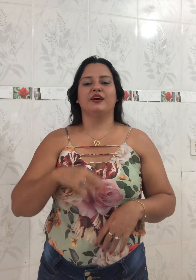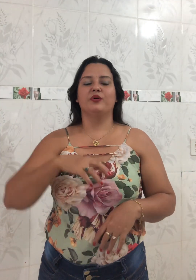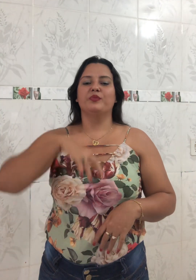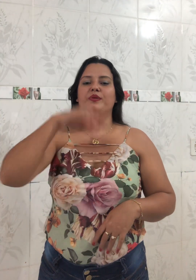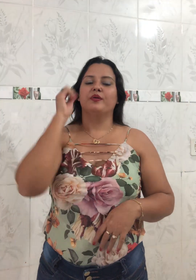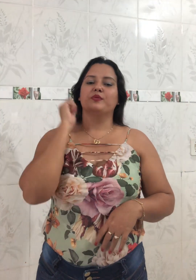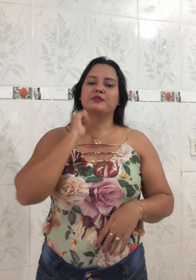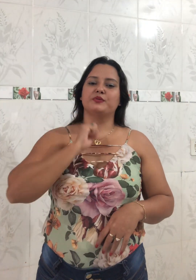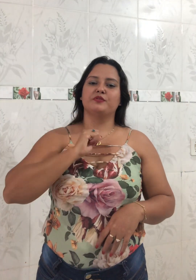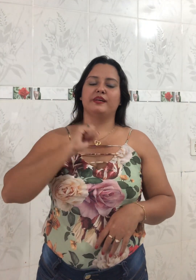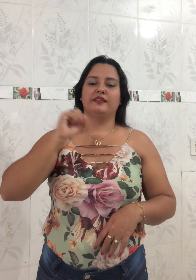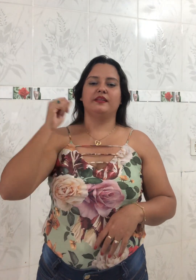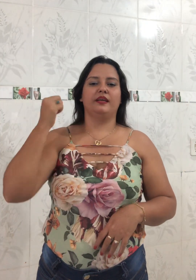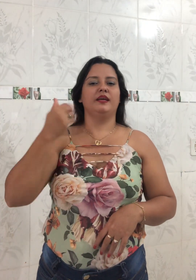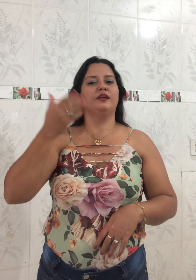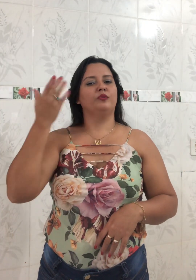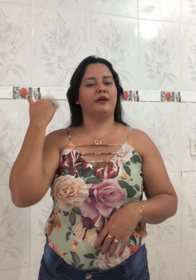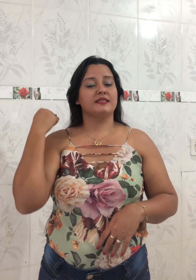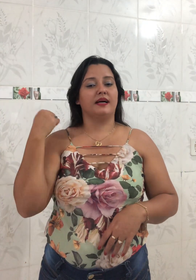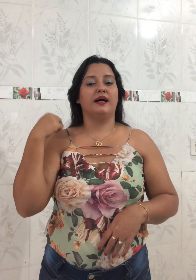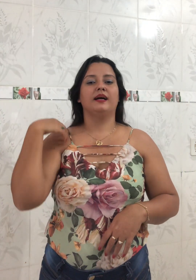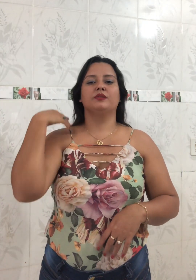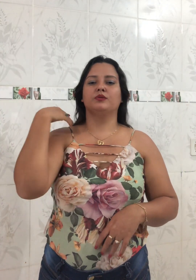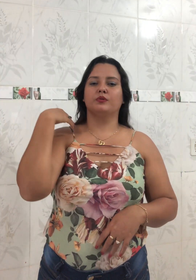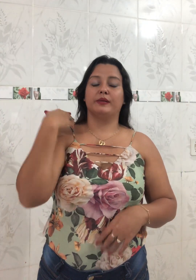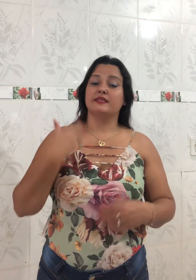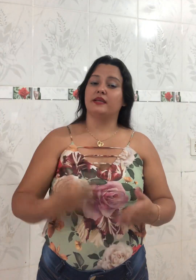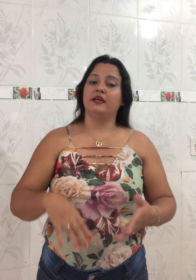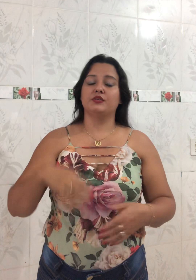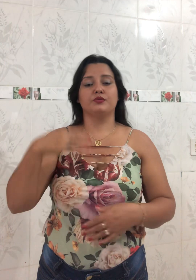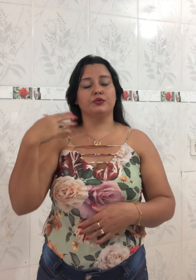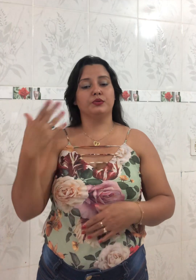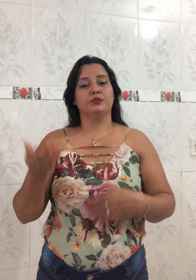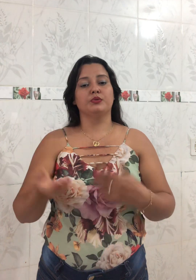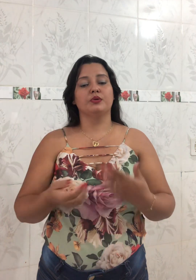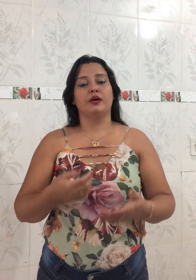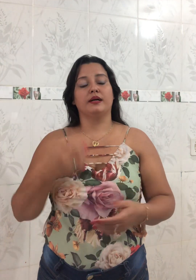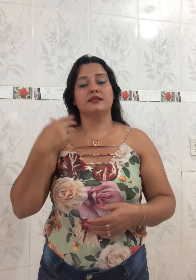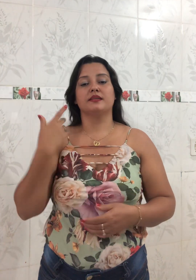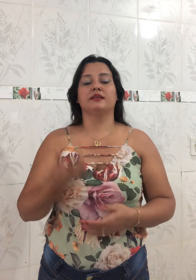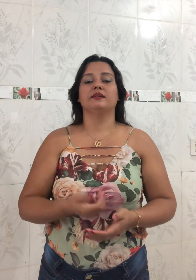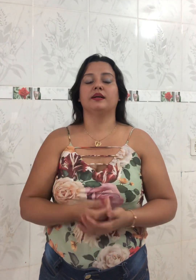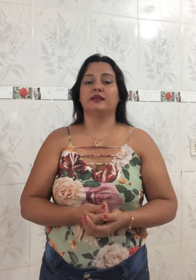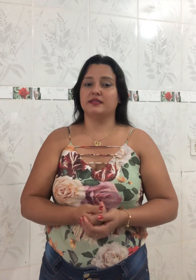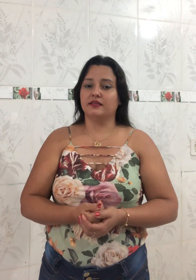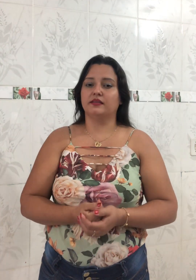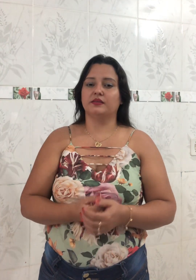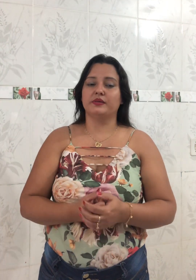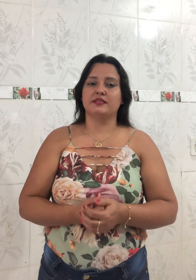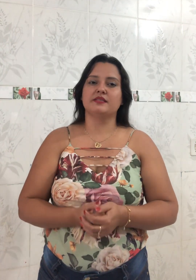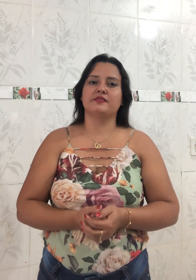Então, o surdo vai entender no passado, no presente, no futuro, acrescentando esses